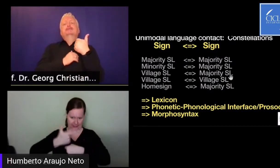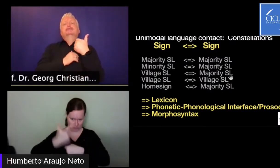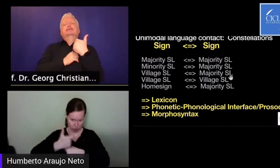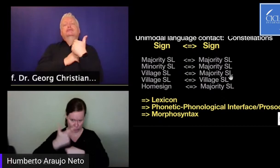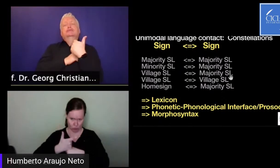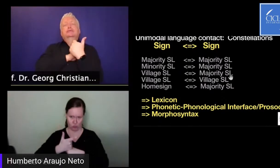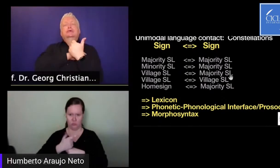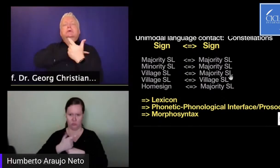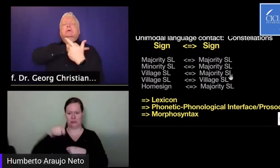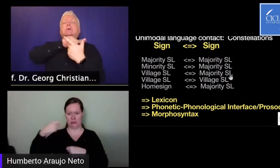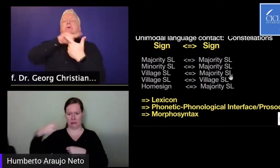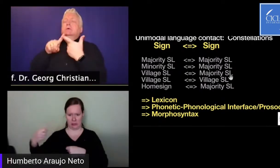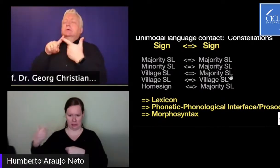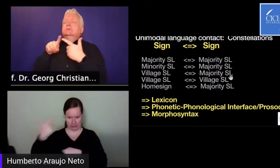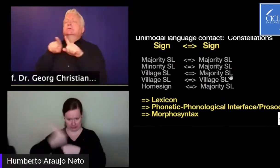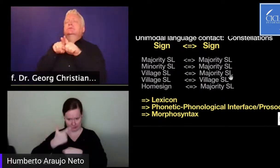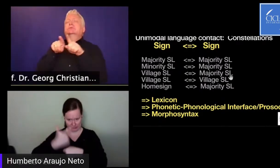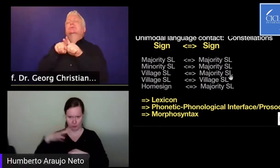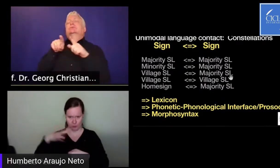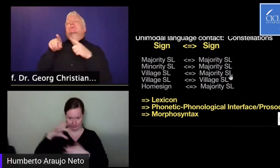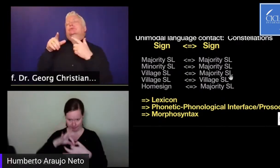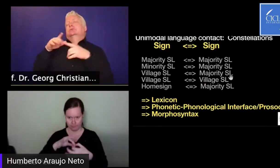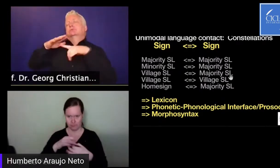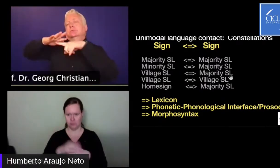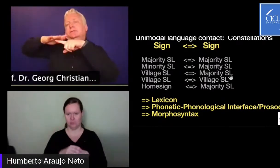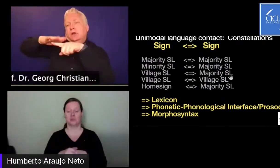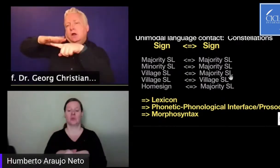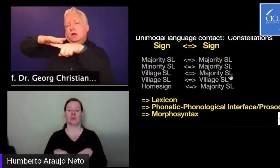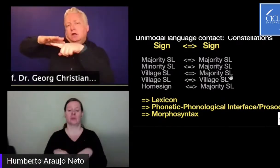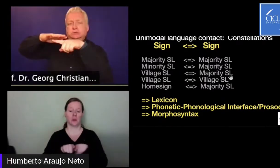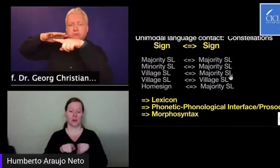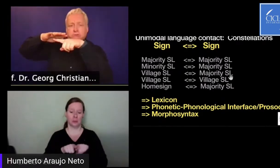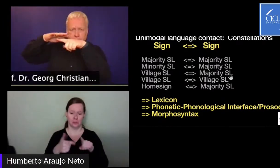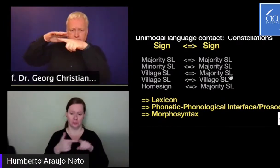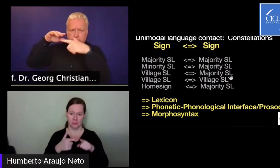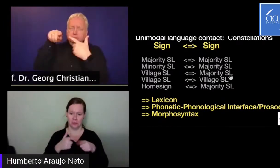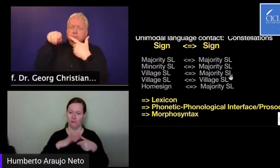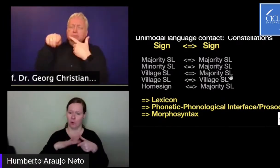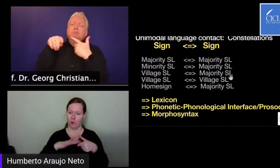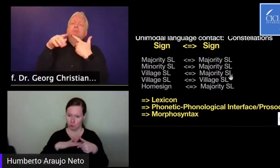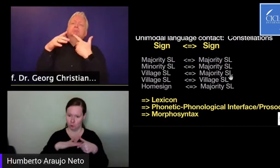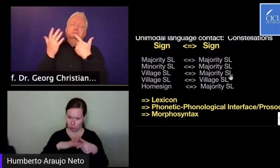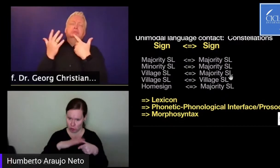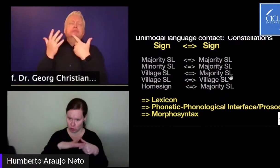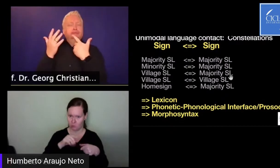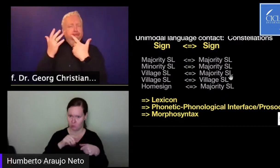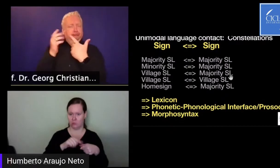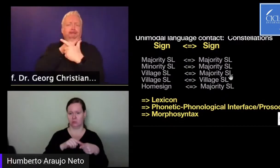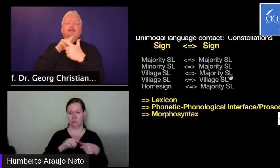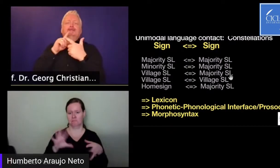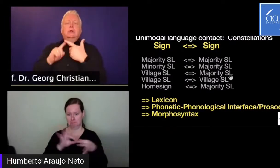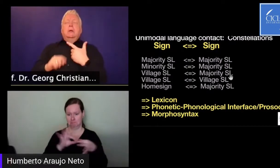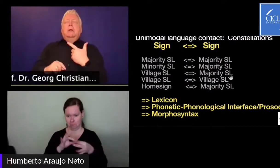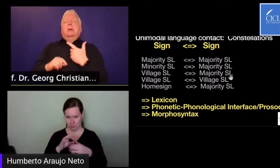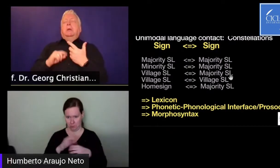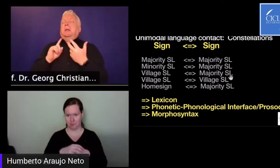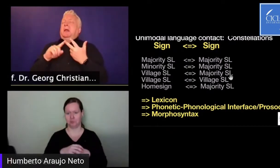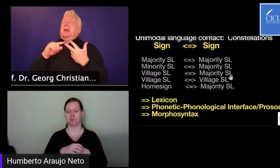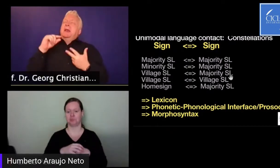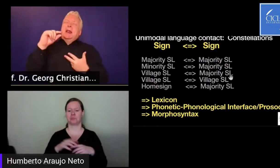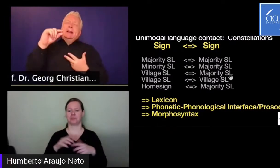Ah, basicamente, indo na direção lexical do estudo e também fazendo um